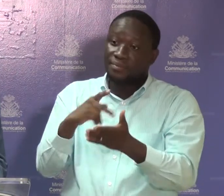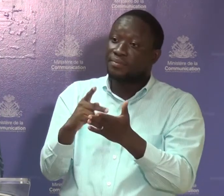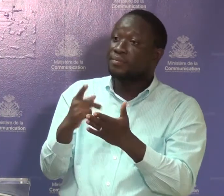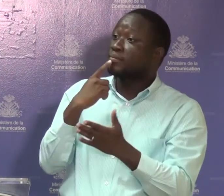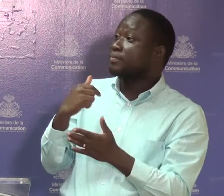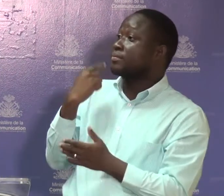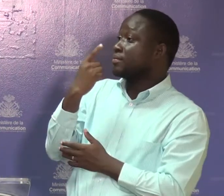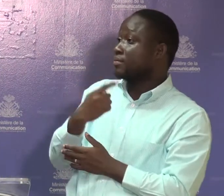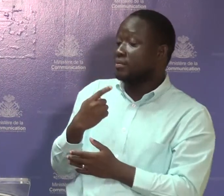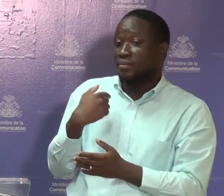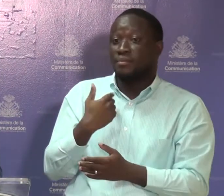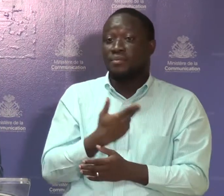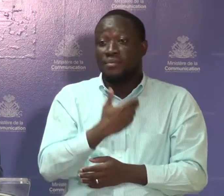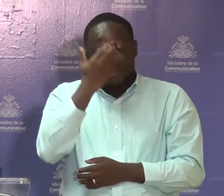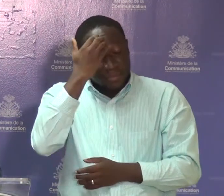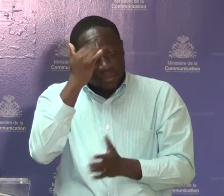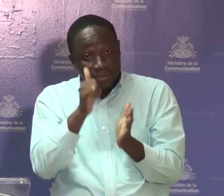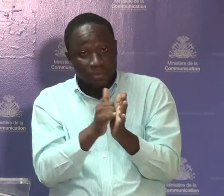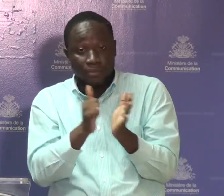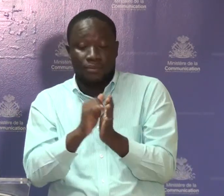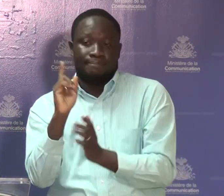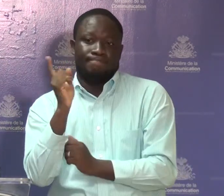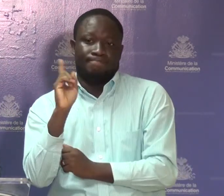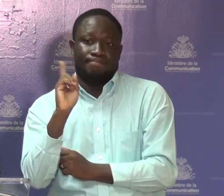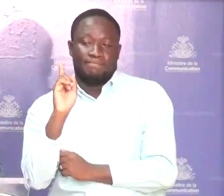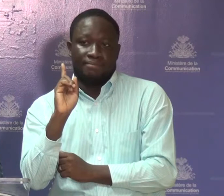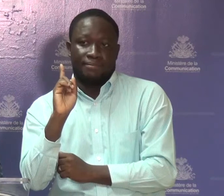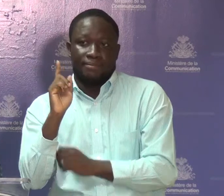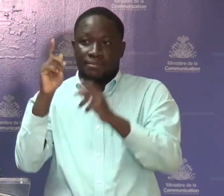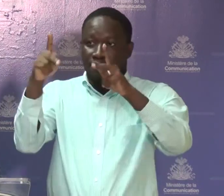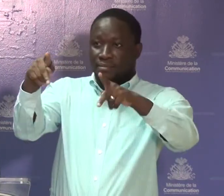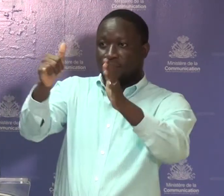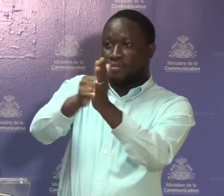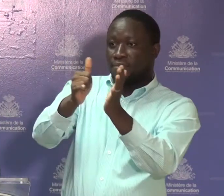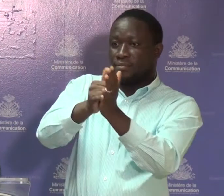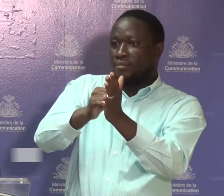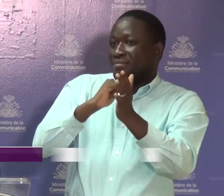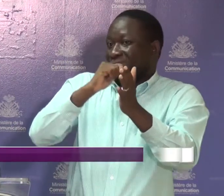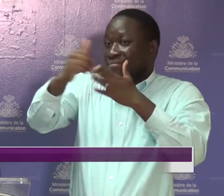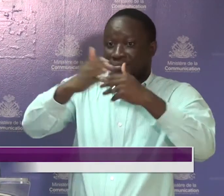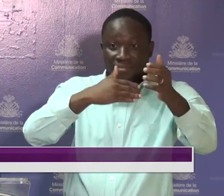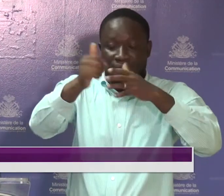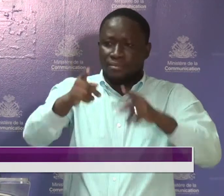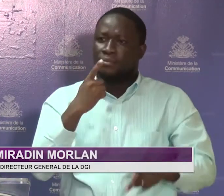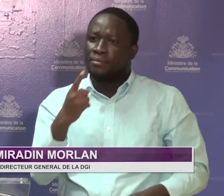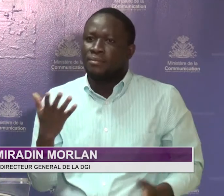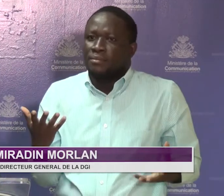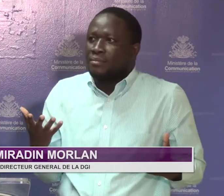Et nous dit que nous reconnaissons ça, côté que moun sa, ce n'est pas n'importe moun qui peut dire